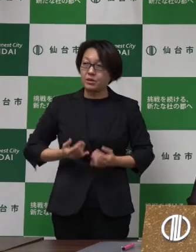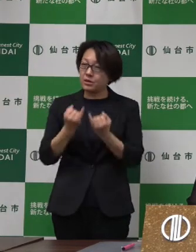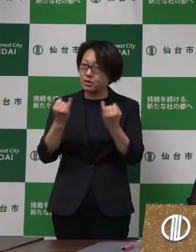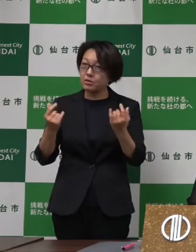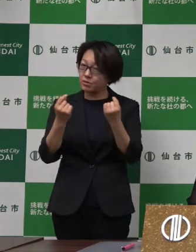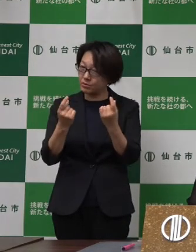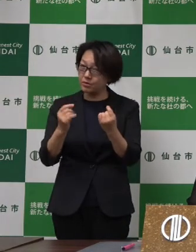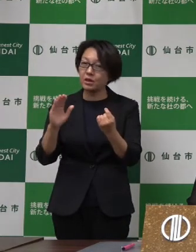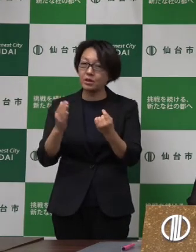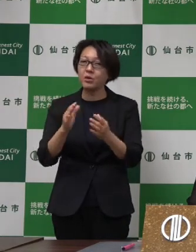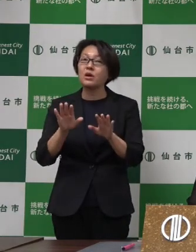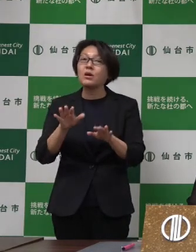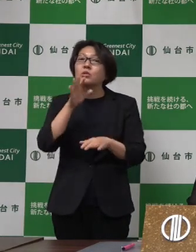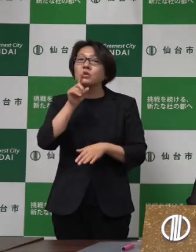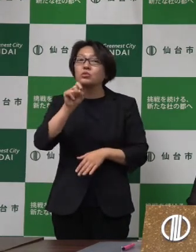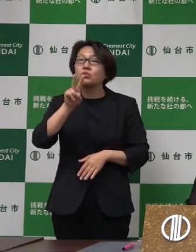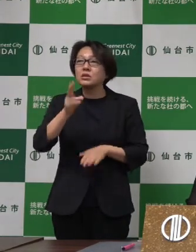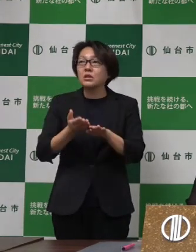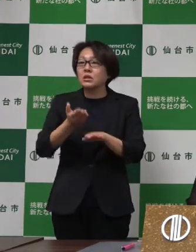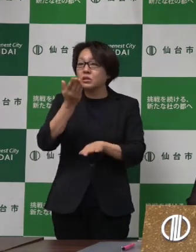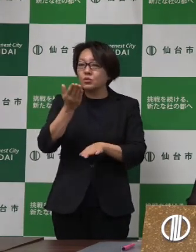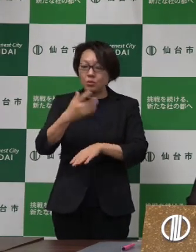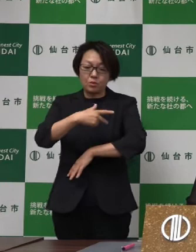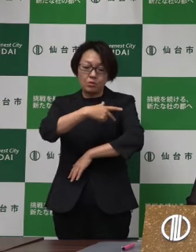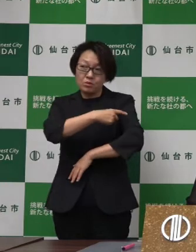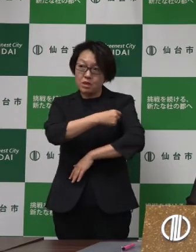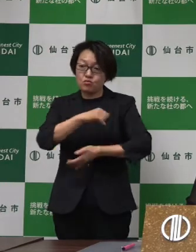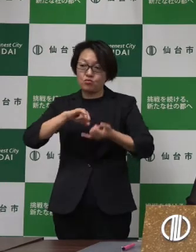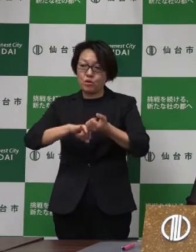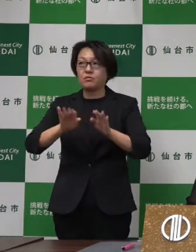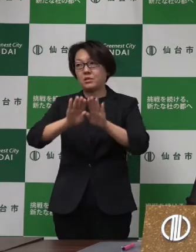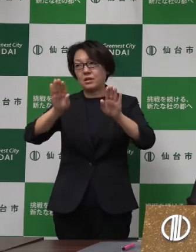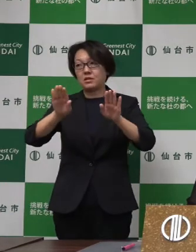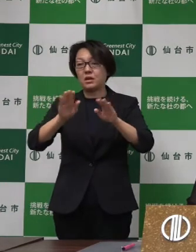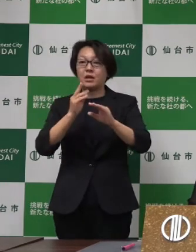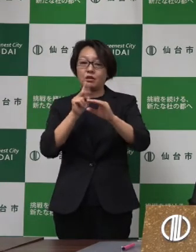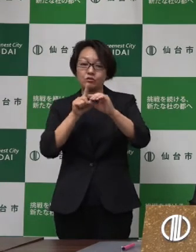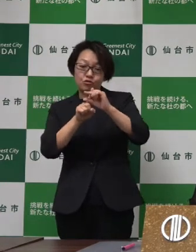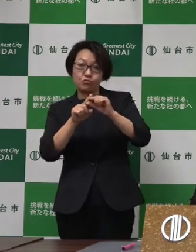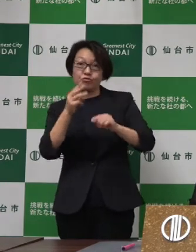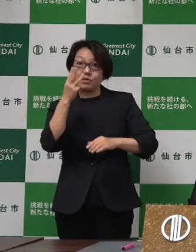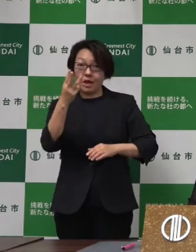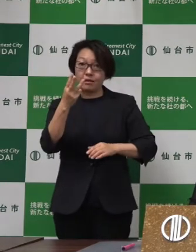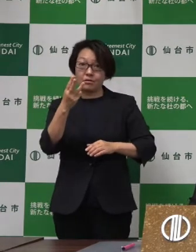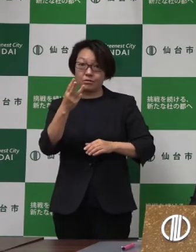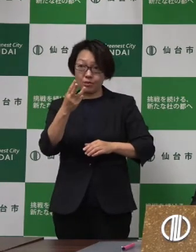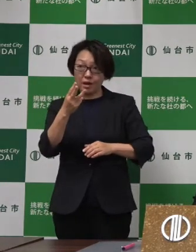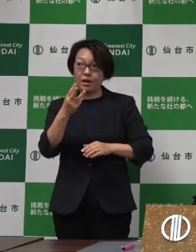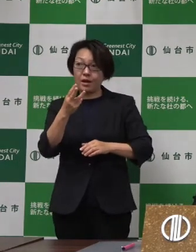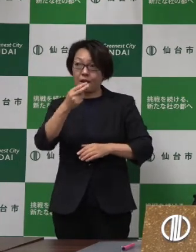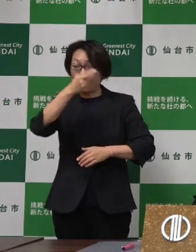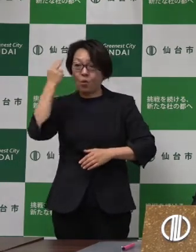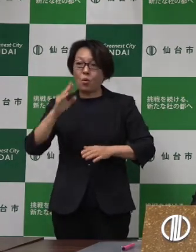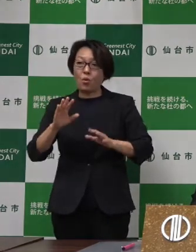今12歳以上の接種予約が始まって、とてもその中学校3年生とか受験生の、